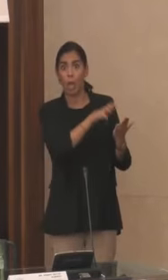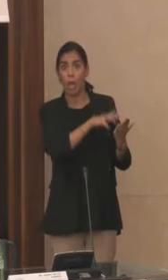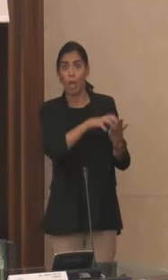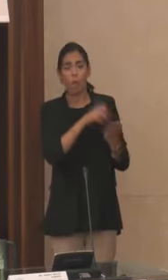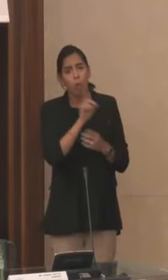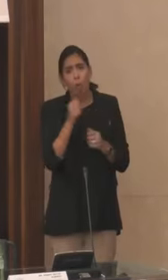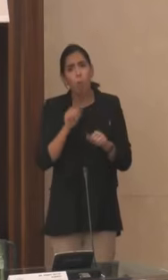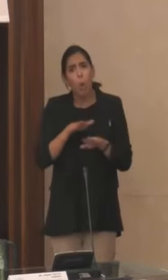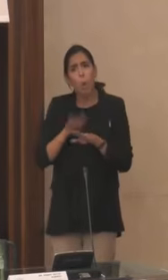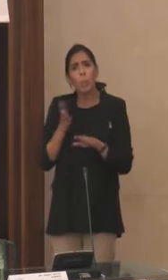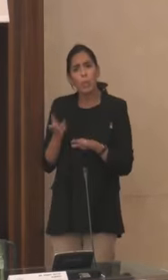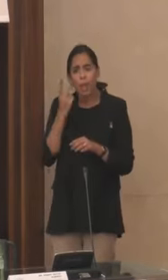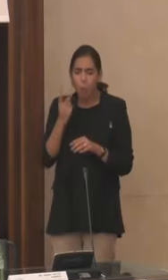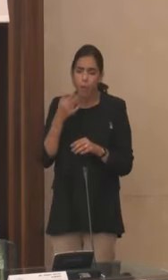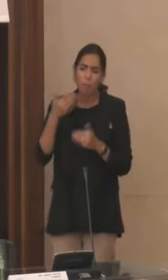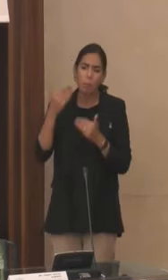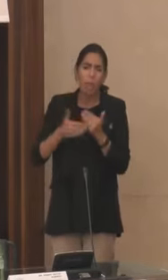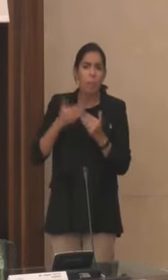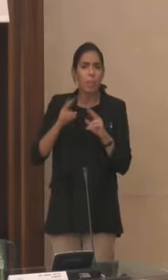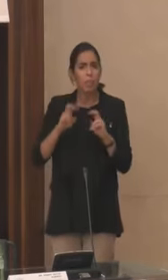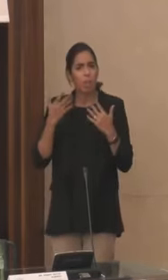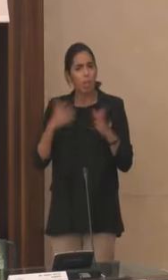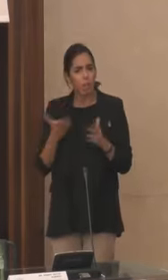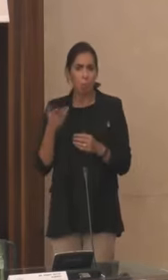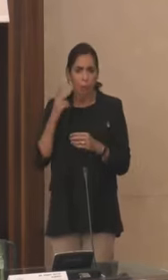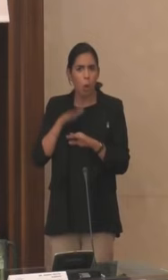dei limiti delle ricerche che abbiamo in mano.